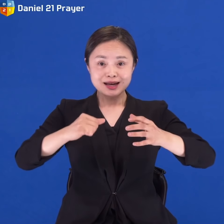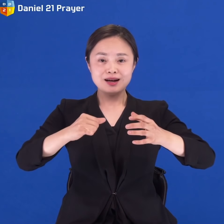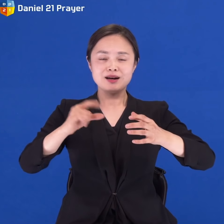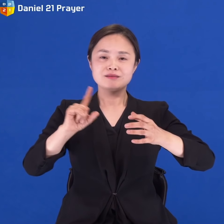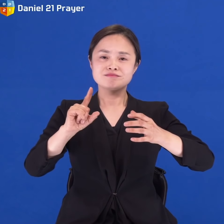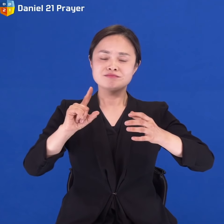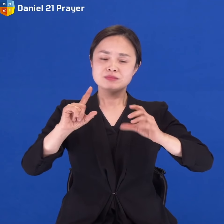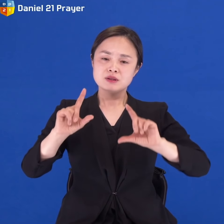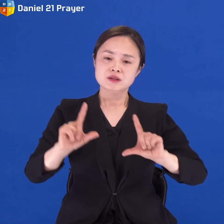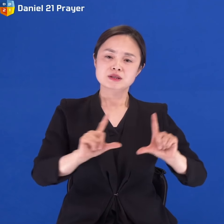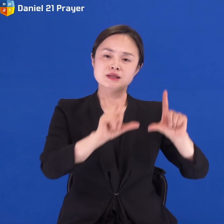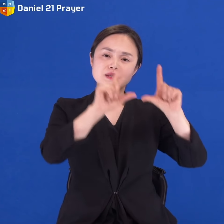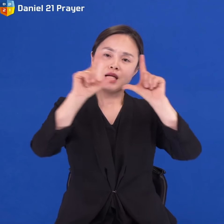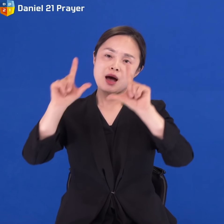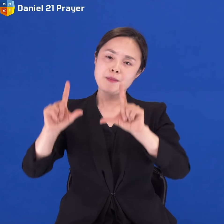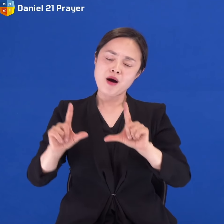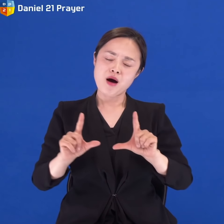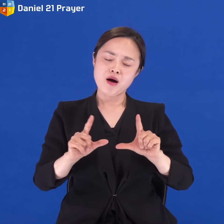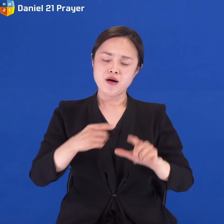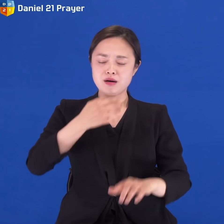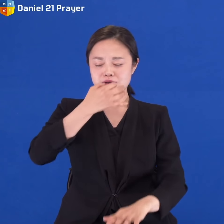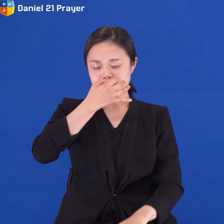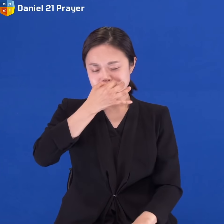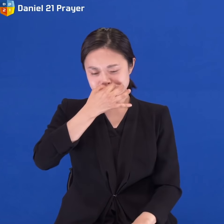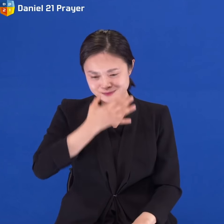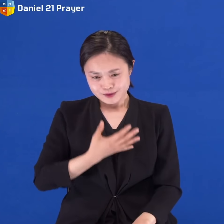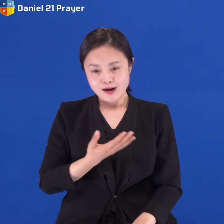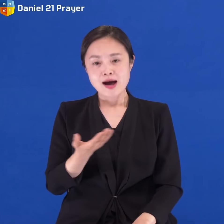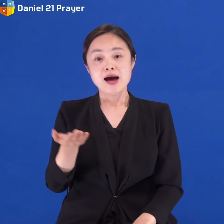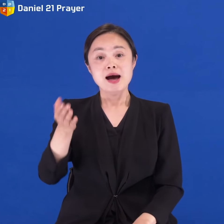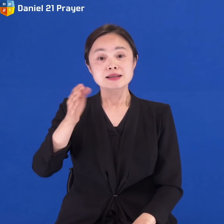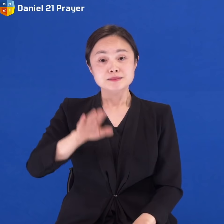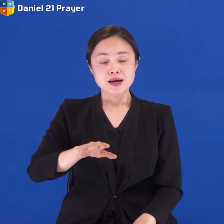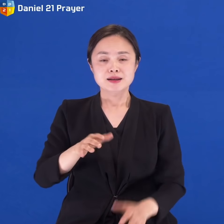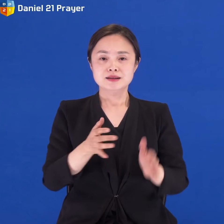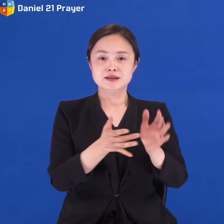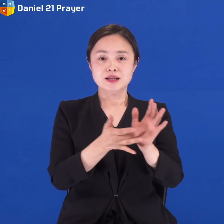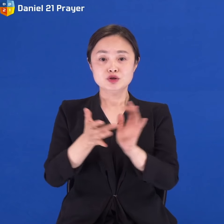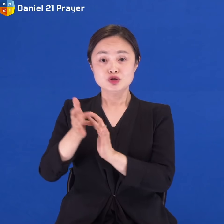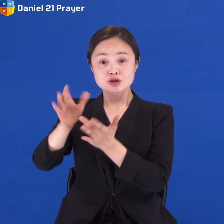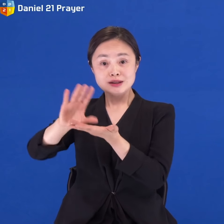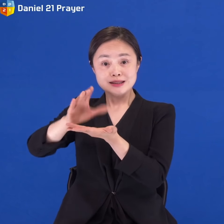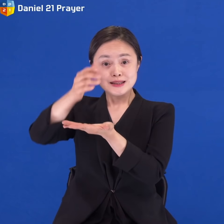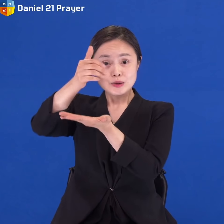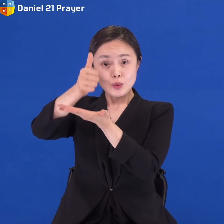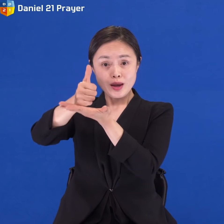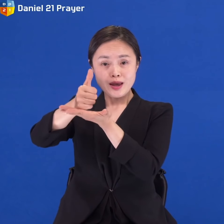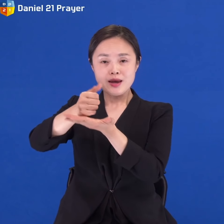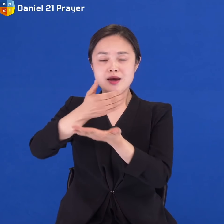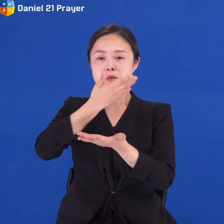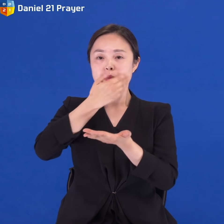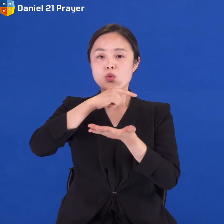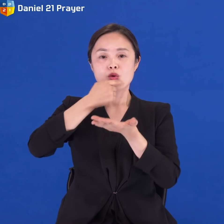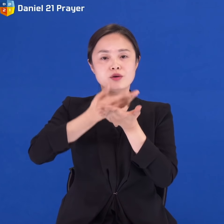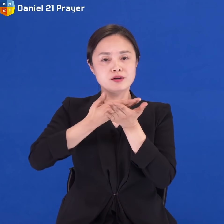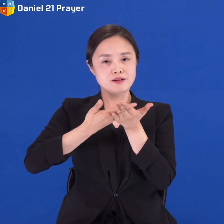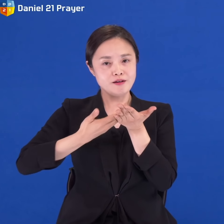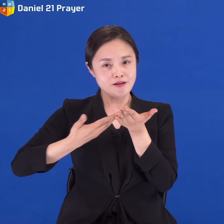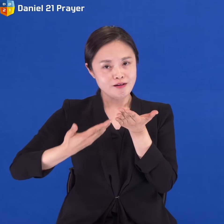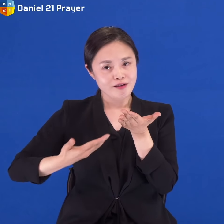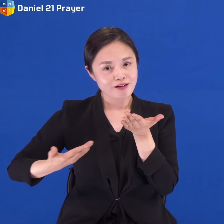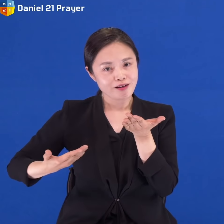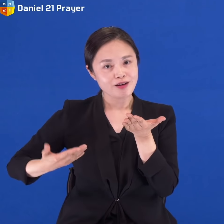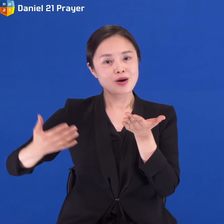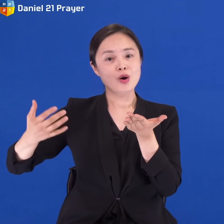예수 그리스도 피, 죽음, 부활, 나의 죄를 죄에서